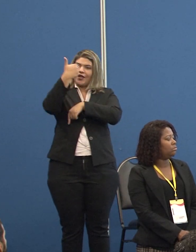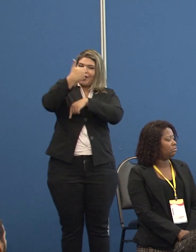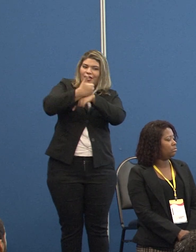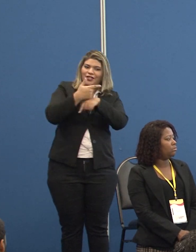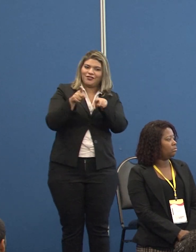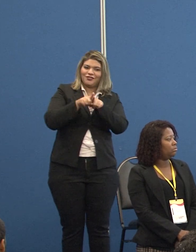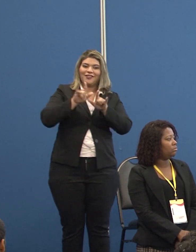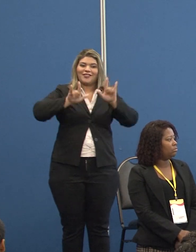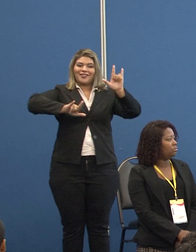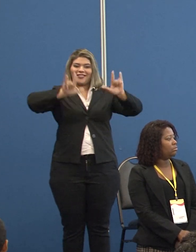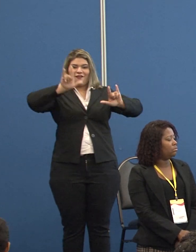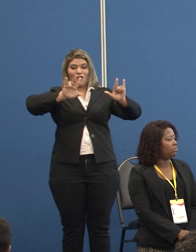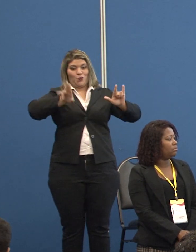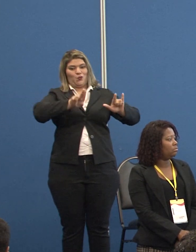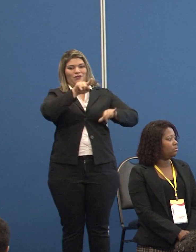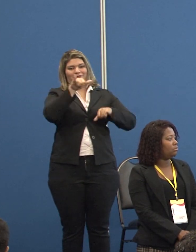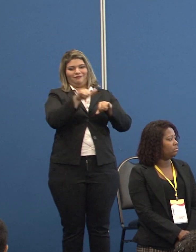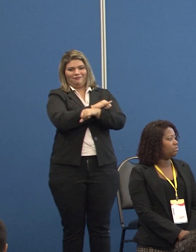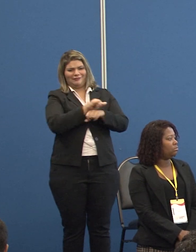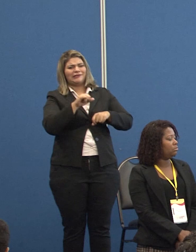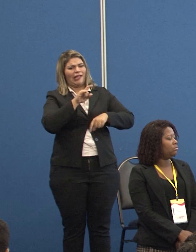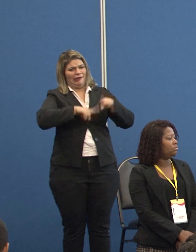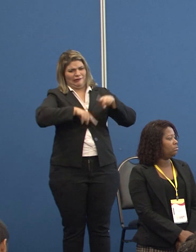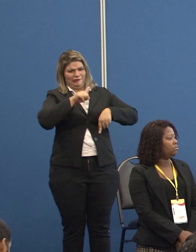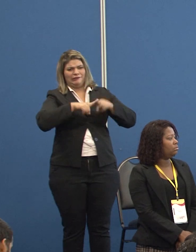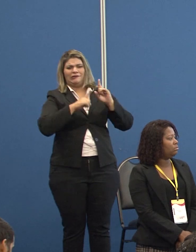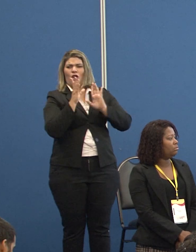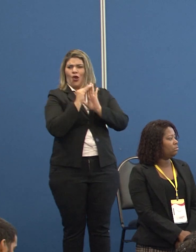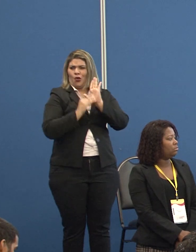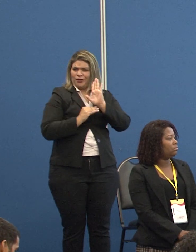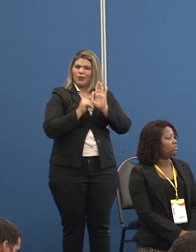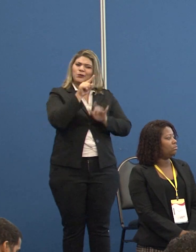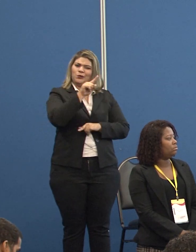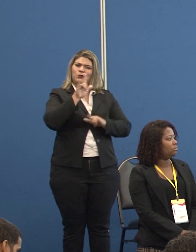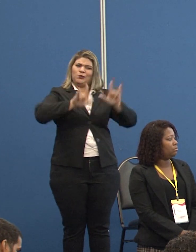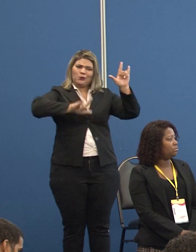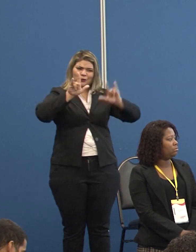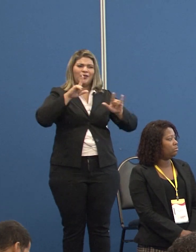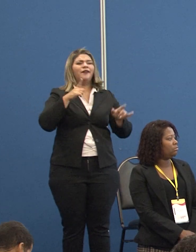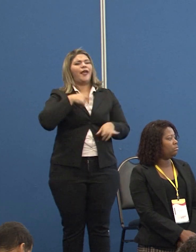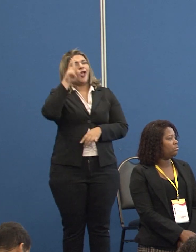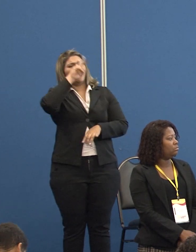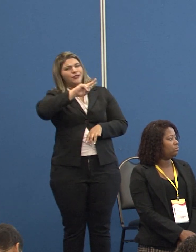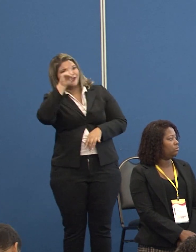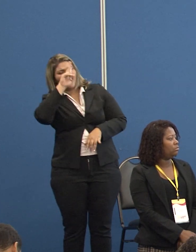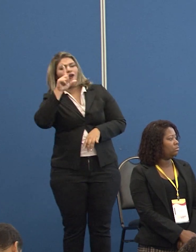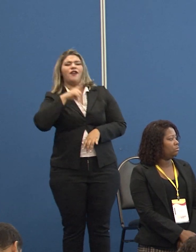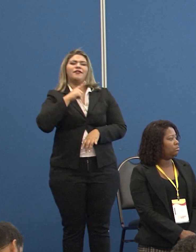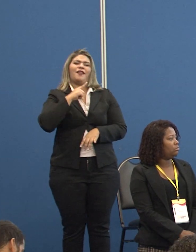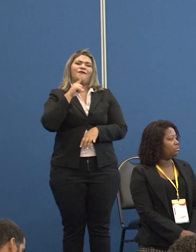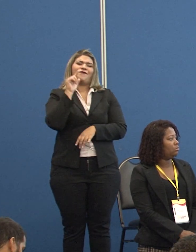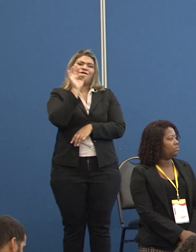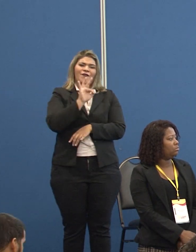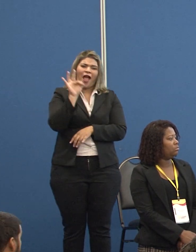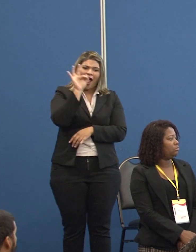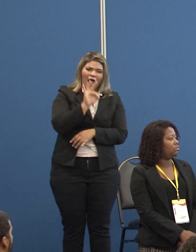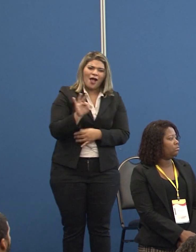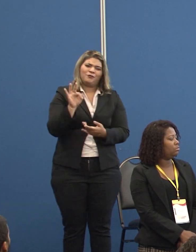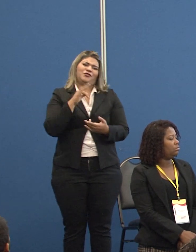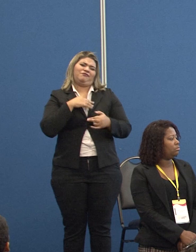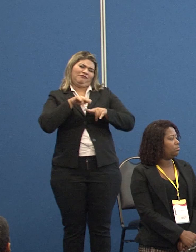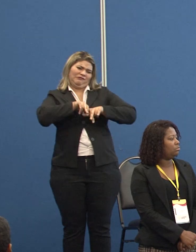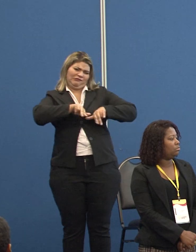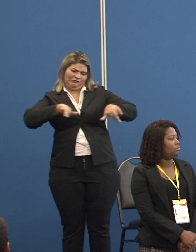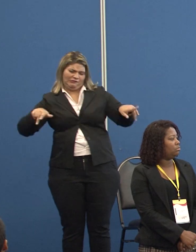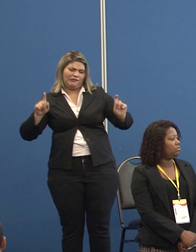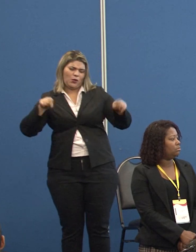Inis uma variedade enorme de conteúdos, história em quadrinhos, tirinhas, as fábulas, tudo isso contado em língua de